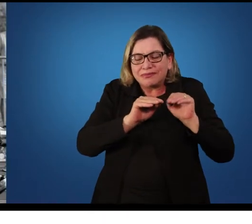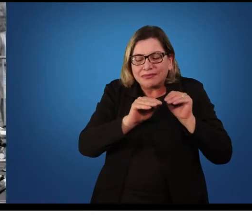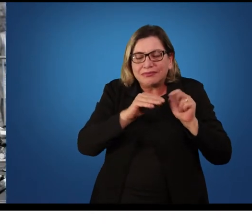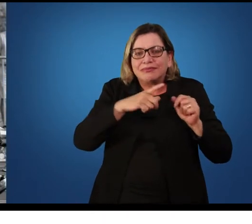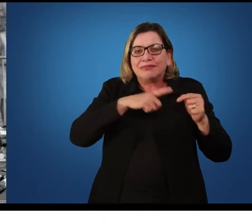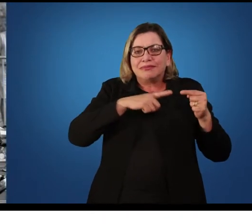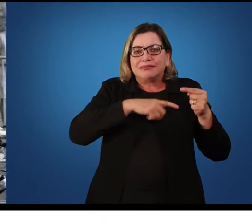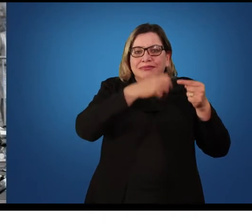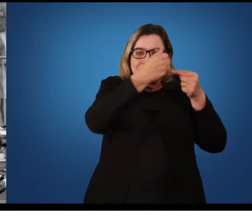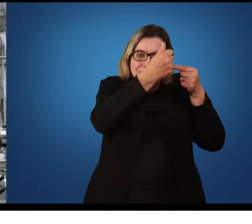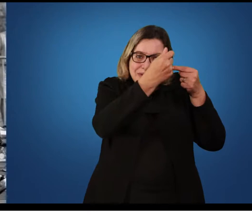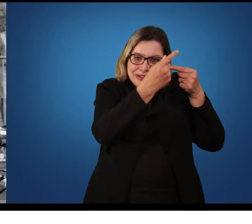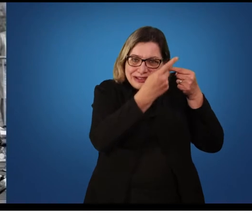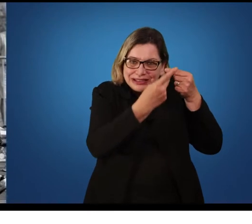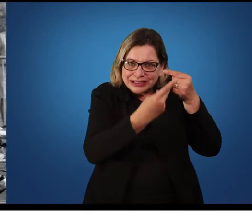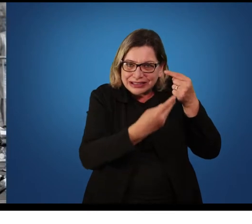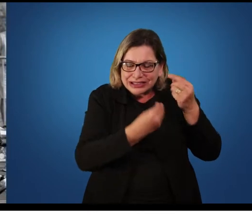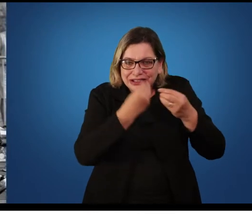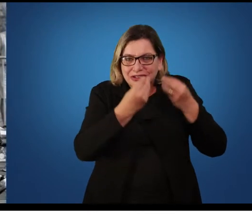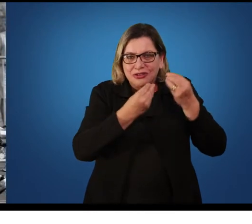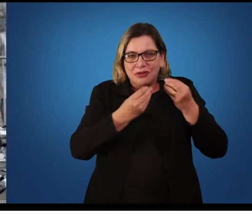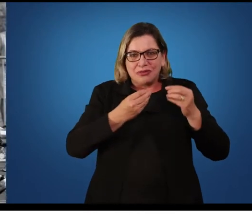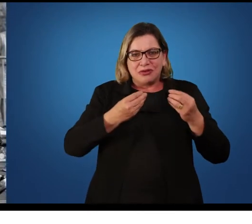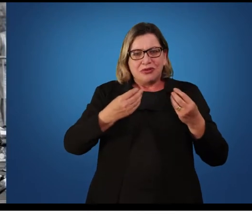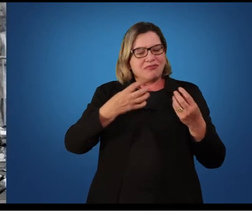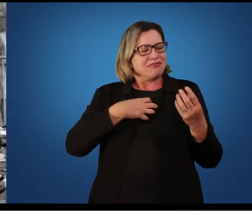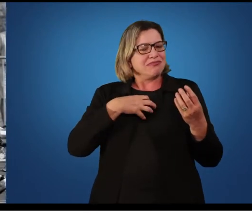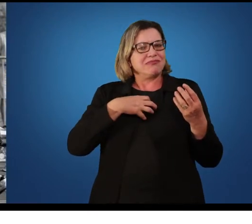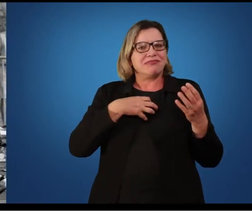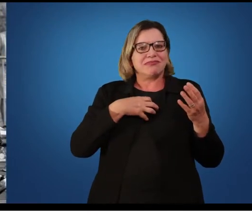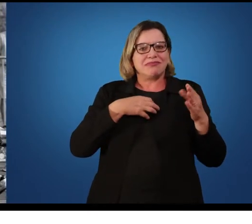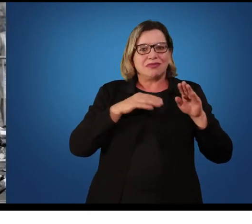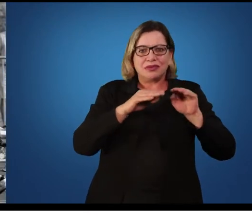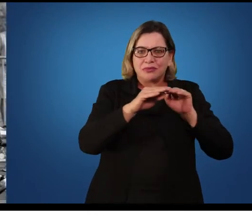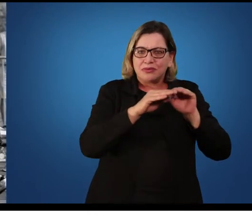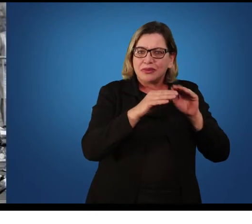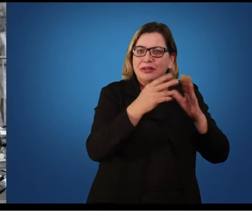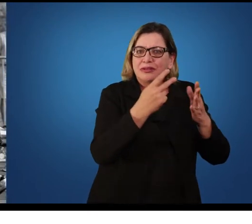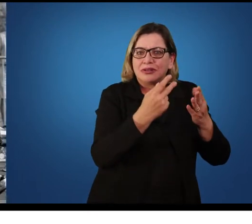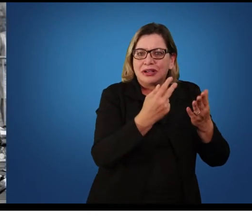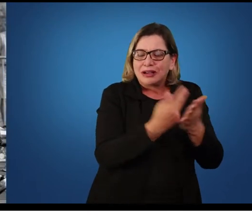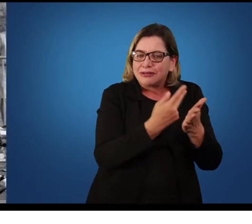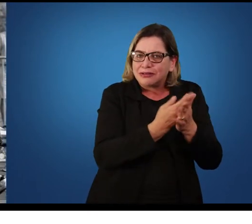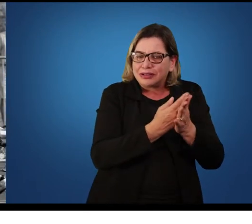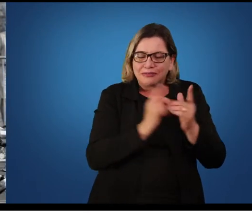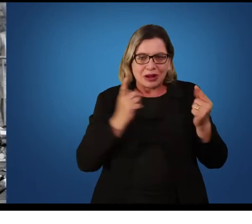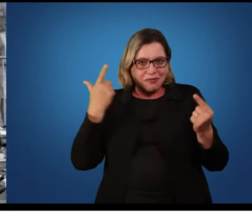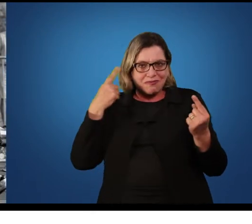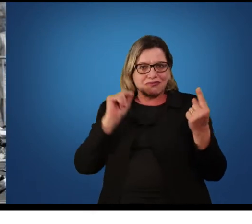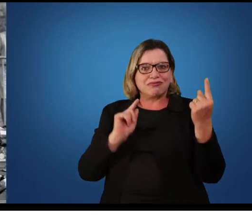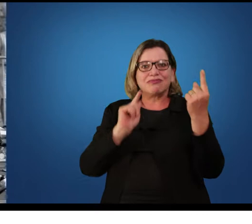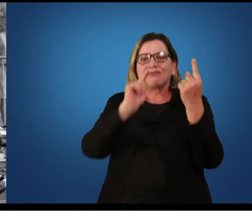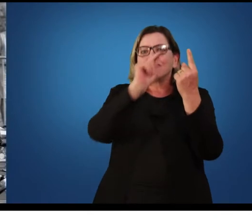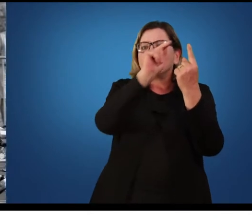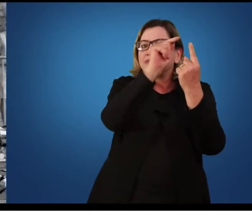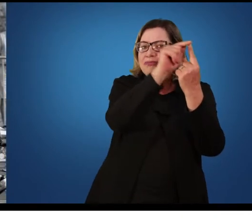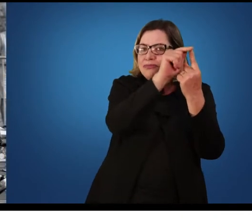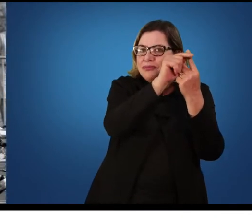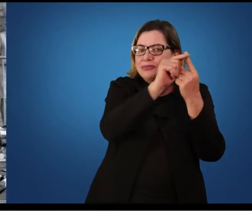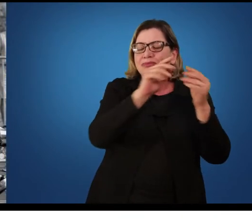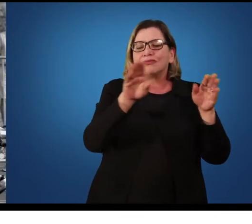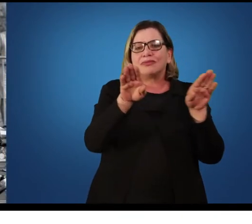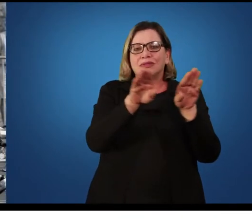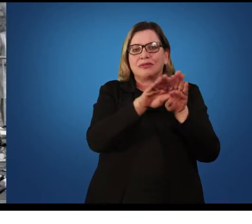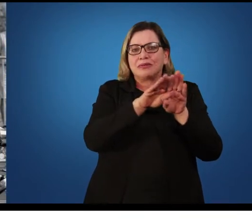características como padrão de movimento inadequado para atingir a meta, o